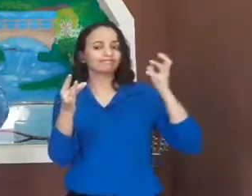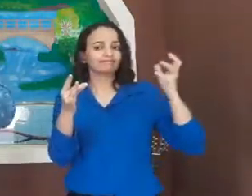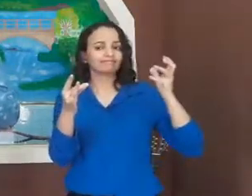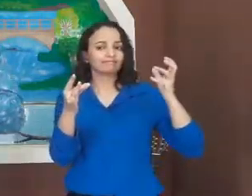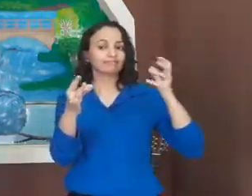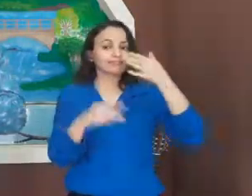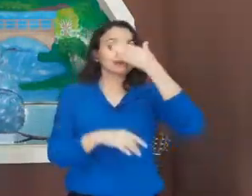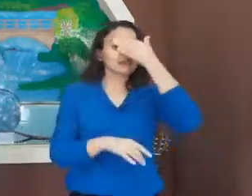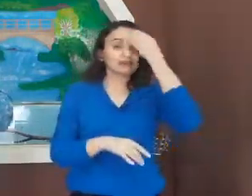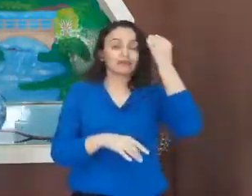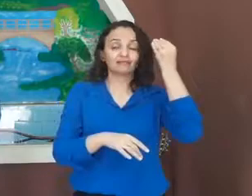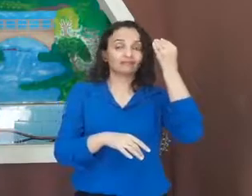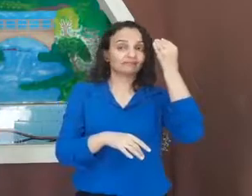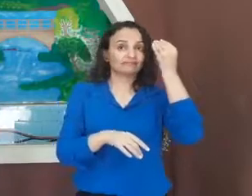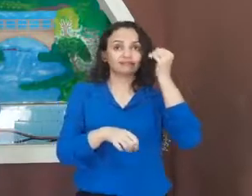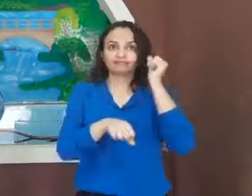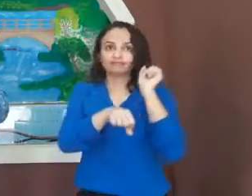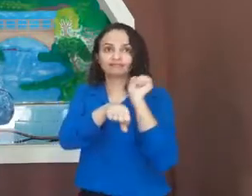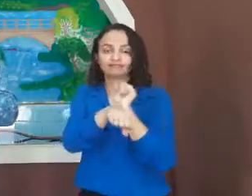quer.